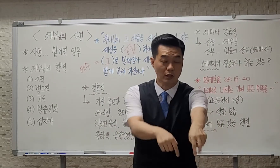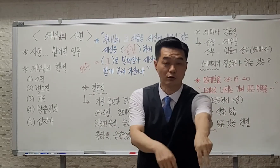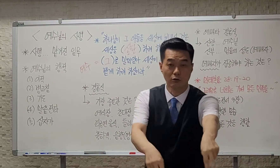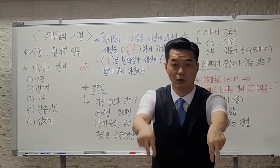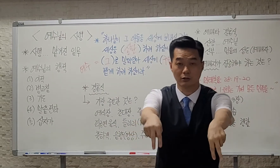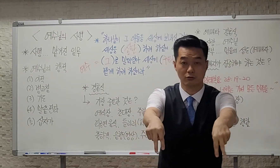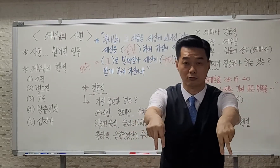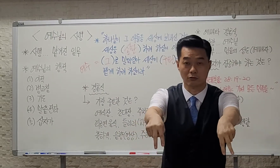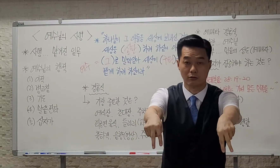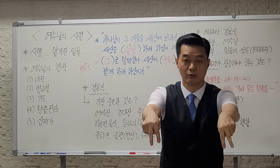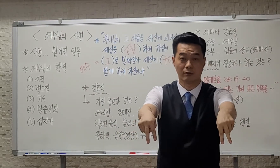서가지고